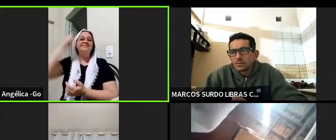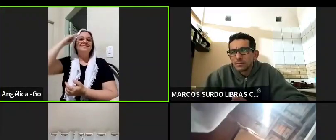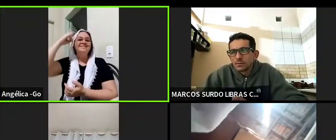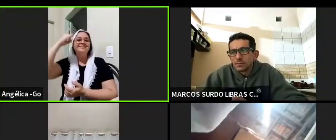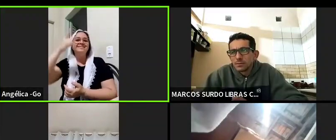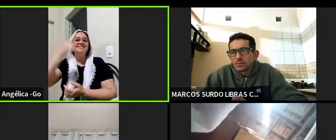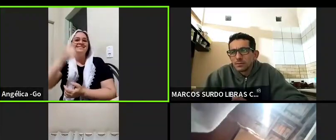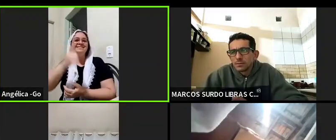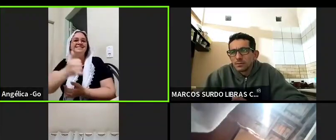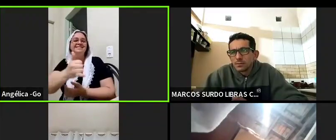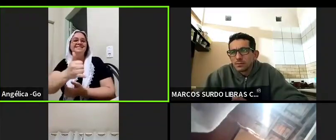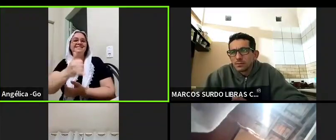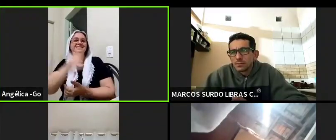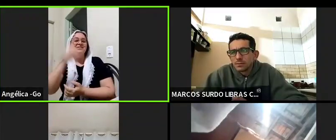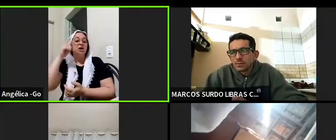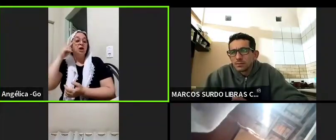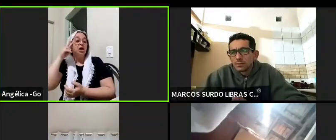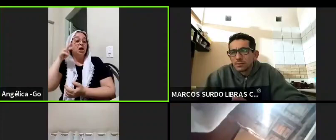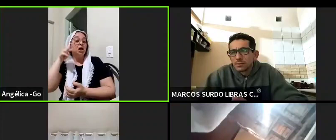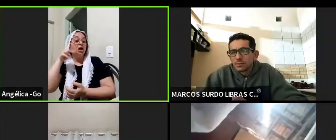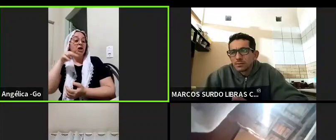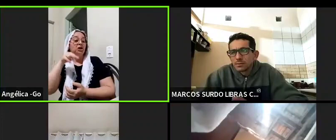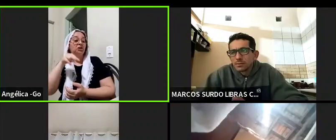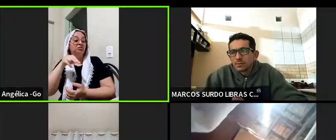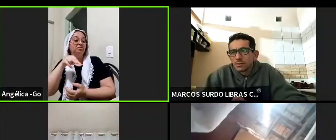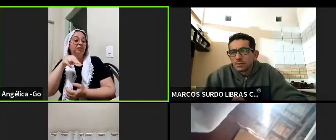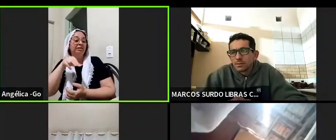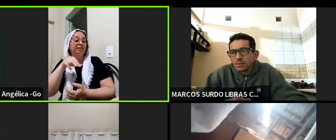Deus. Chorando,